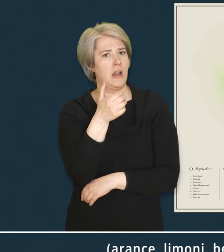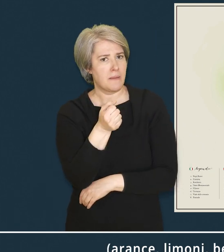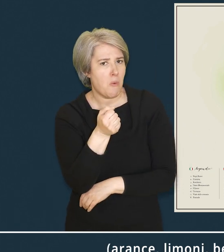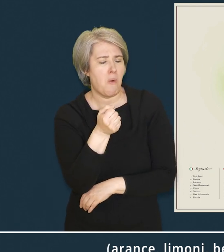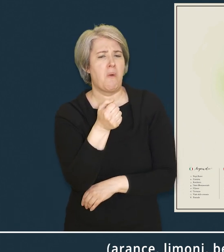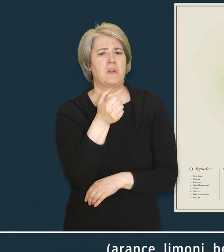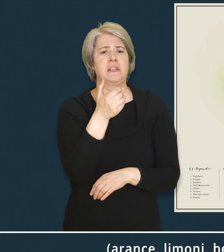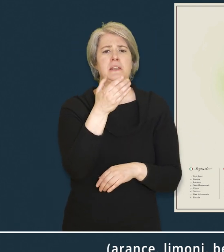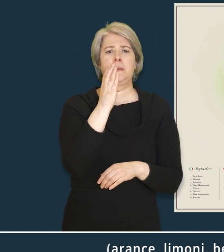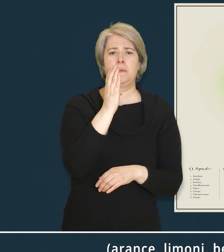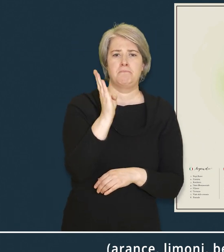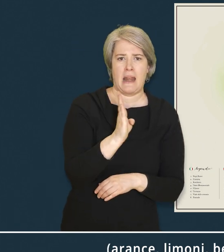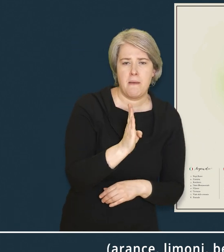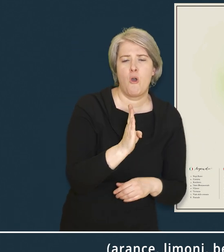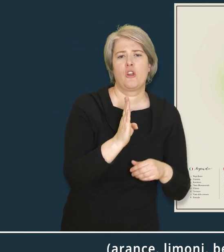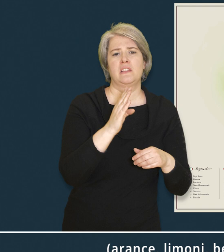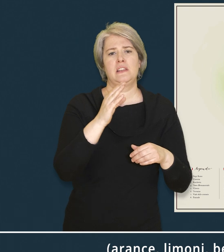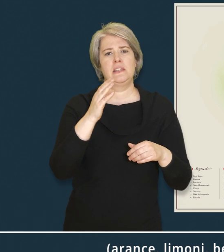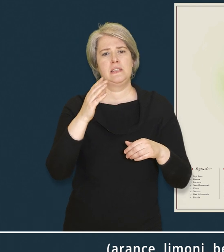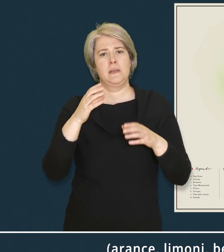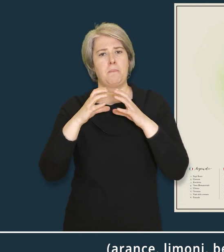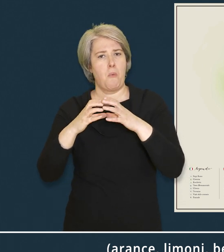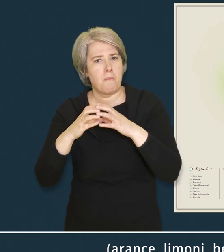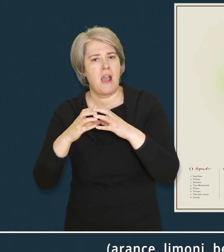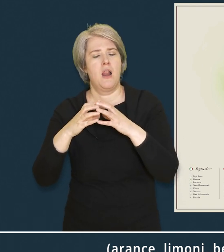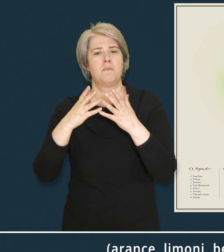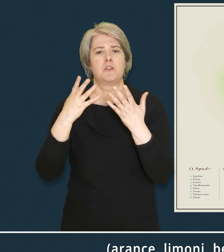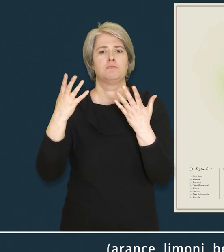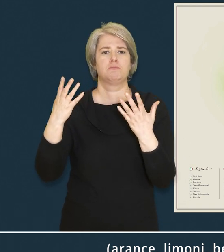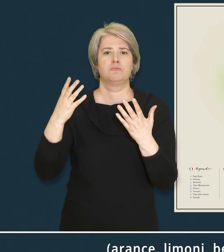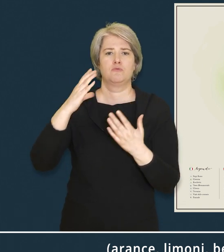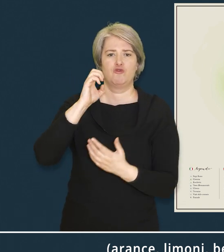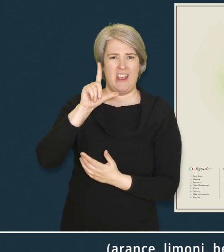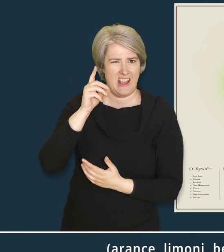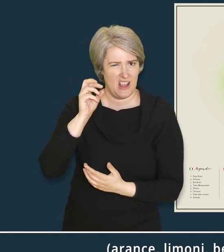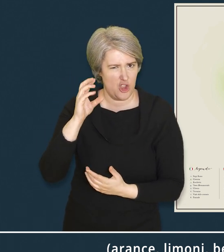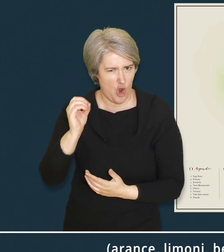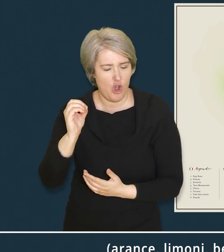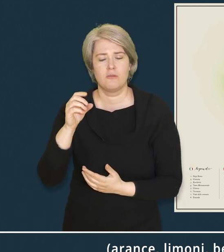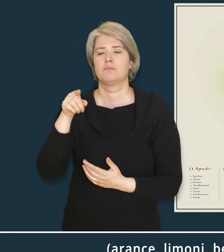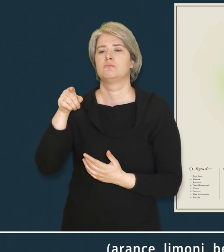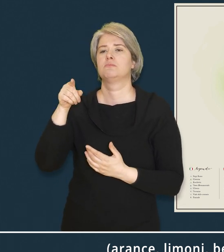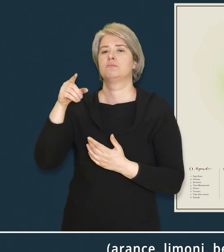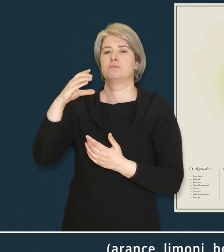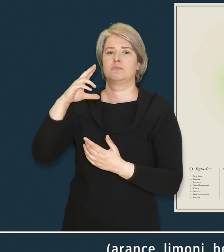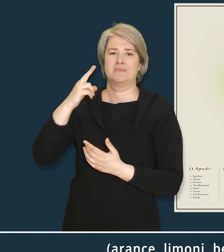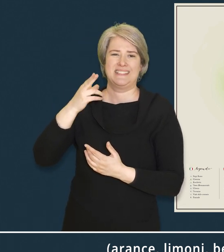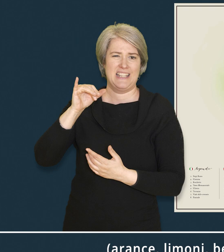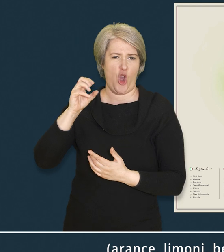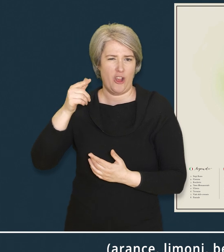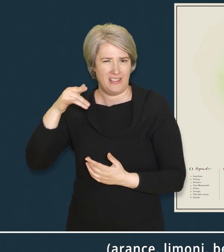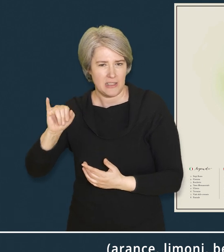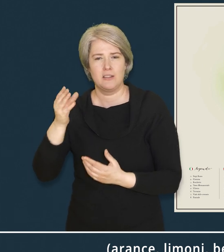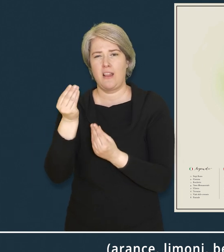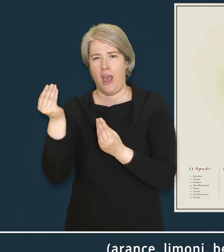arance, limoni, bergamotti, pompelmi, cedri, chinotti